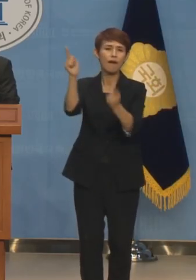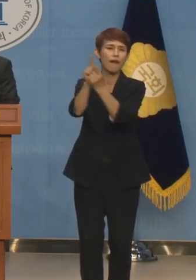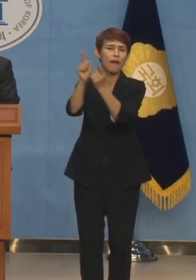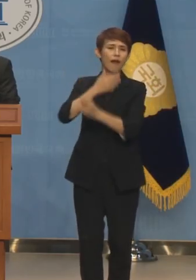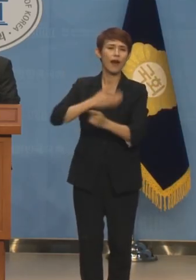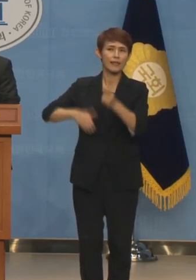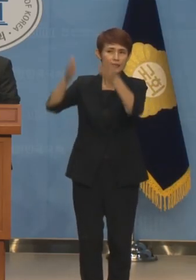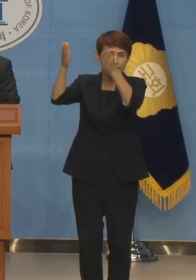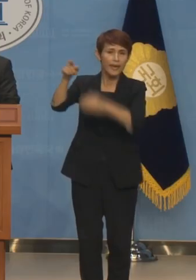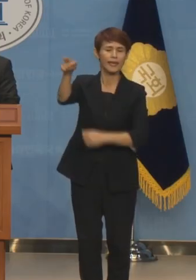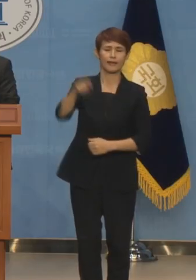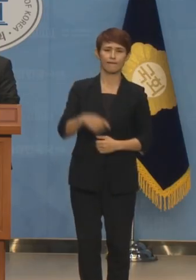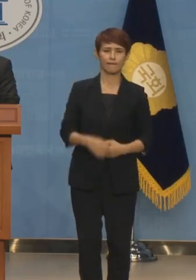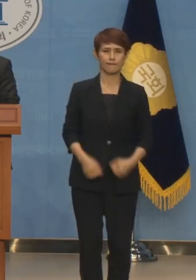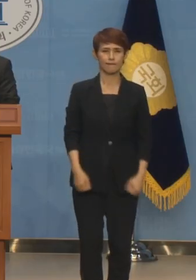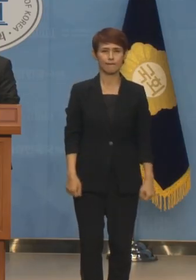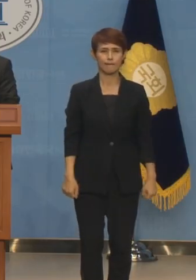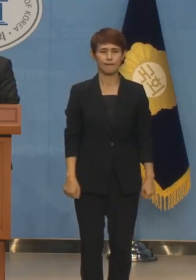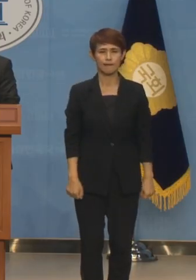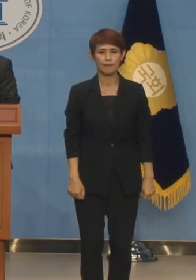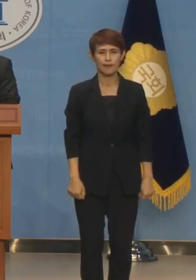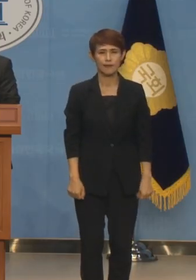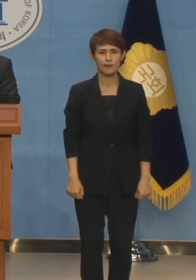사이였던 것으로 밝혀졌습니다.